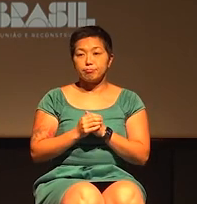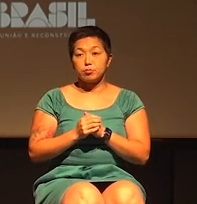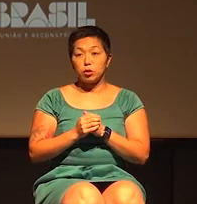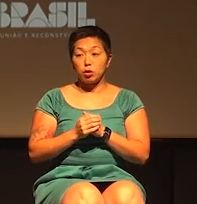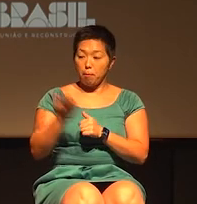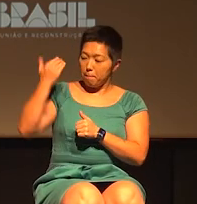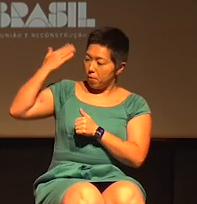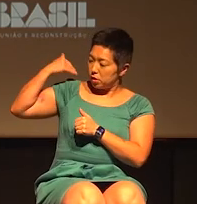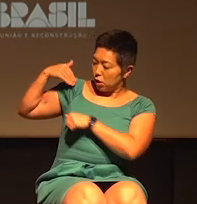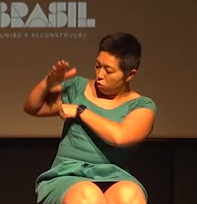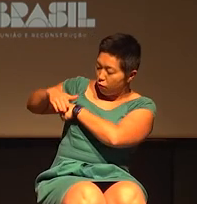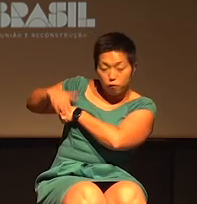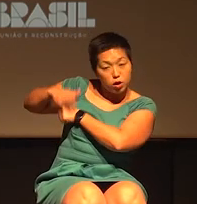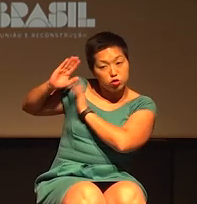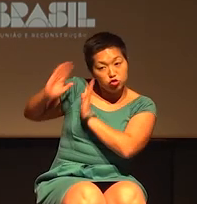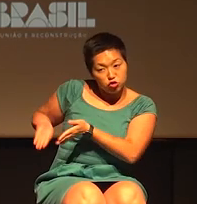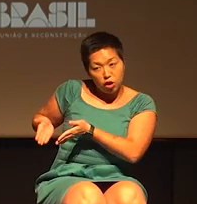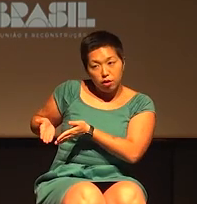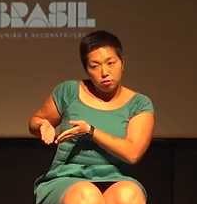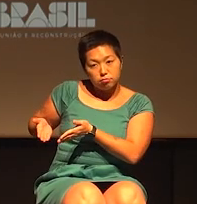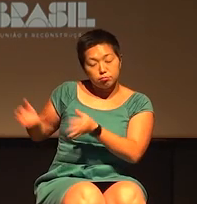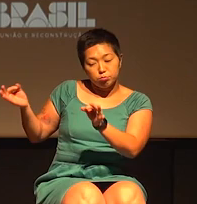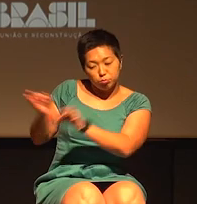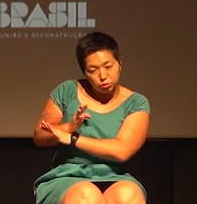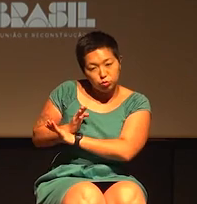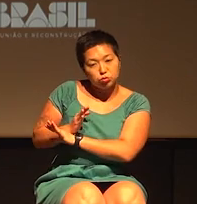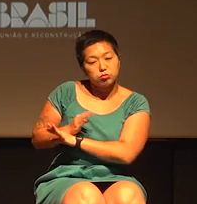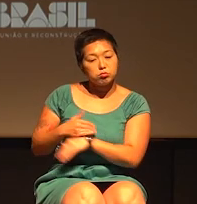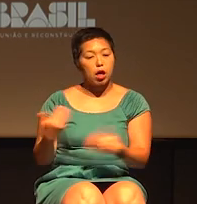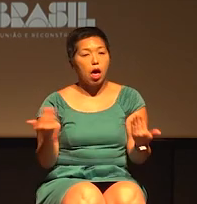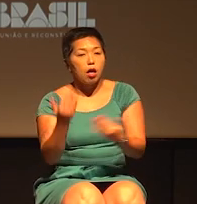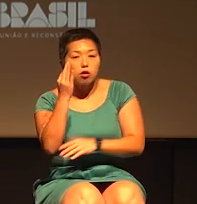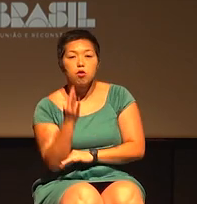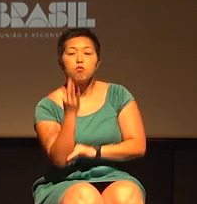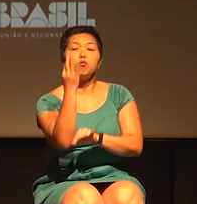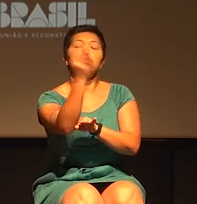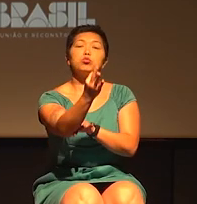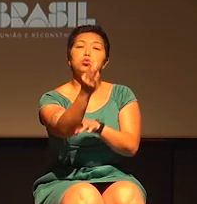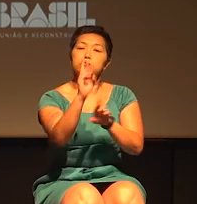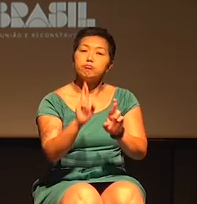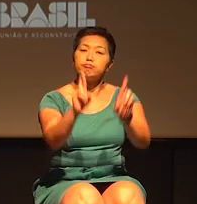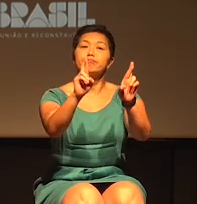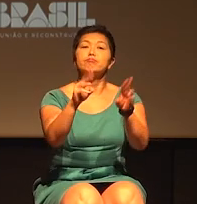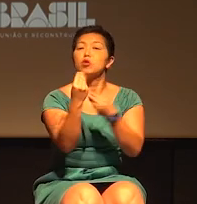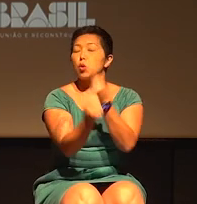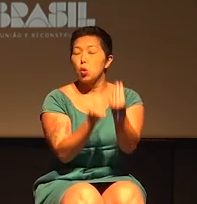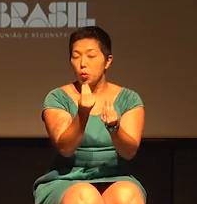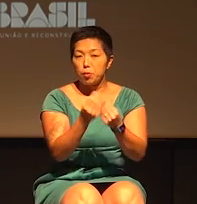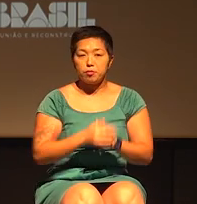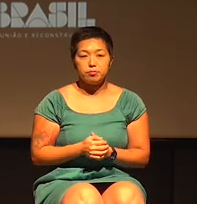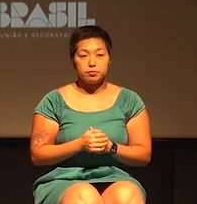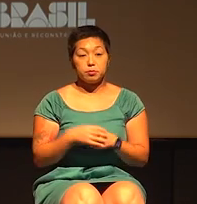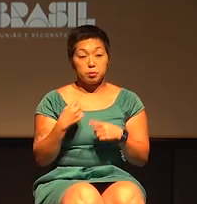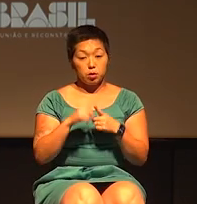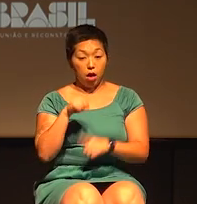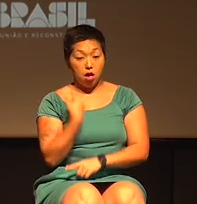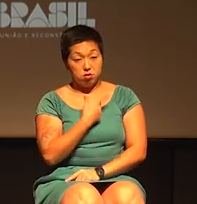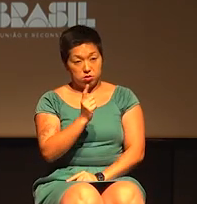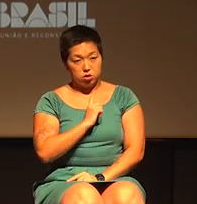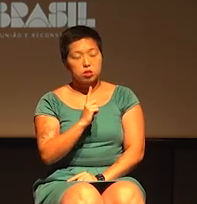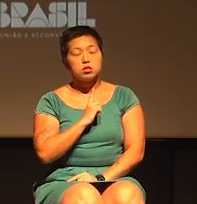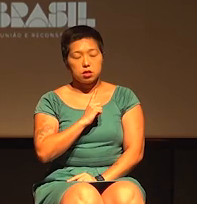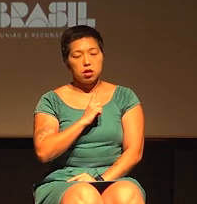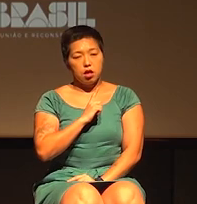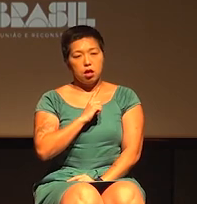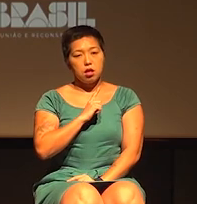foi feito e o que vocês estão vendo assim de que caminho seguir né porque a gente tem né o